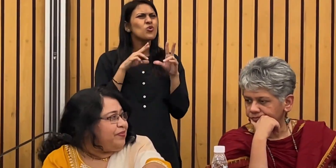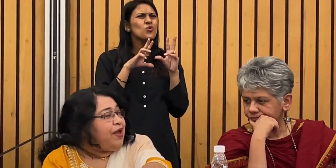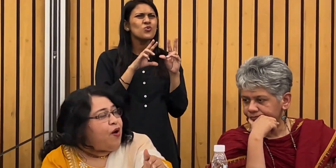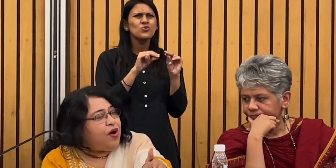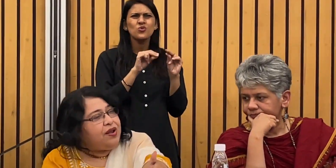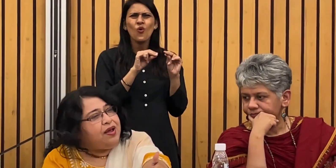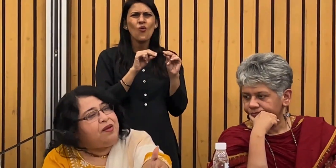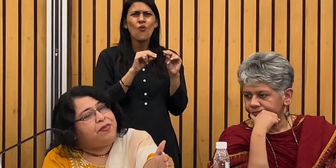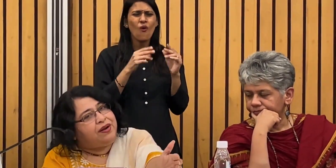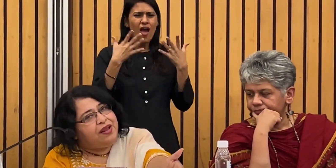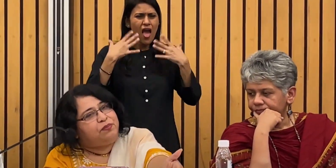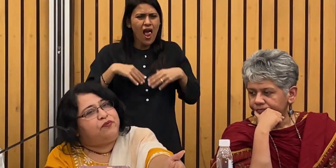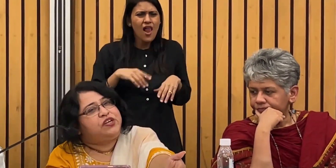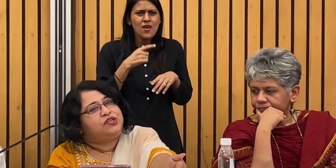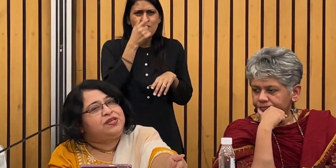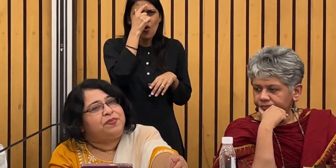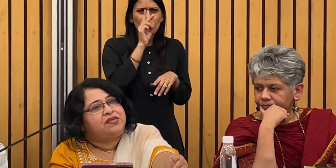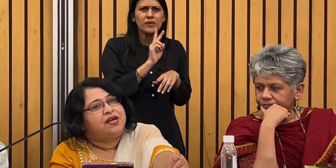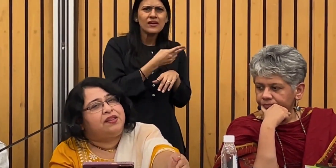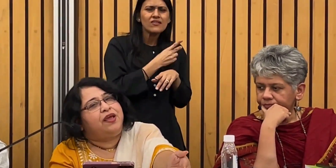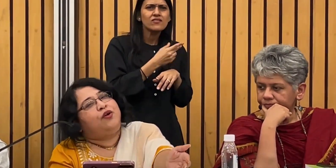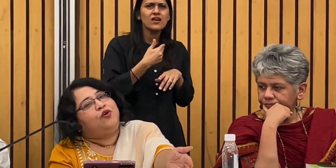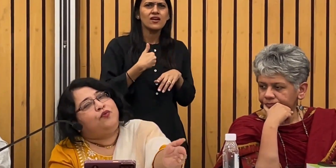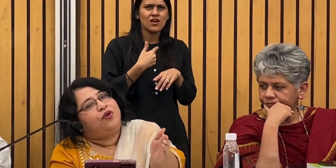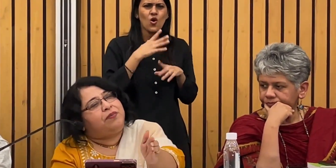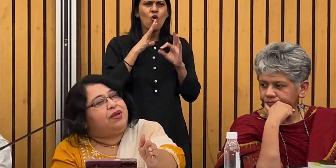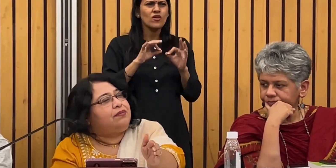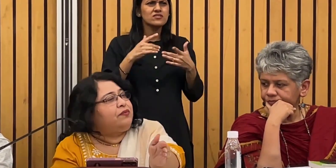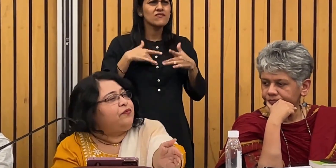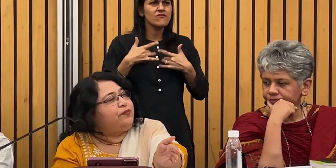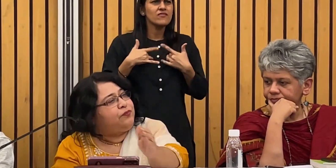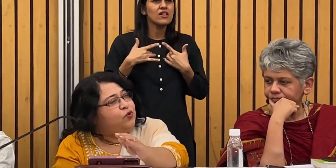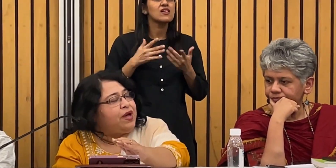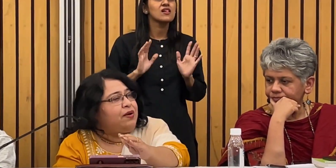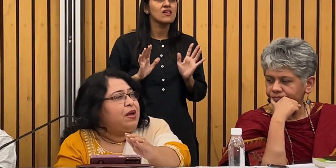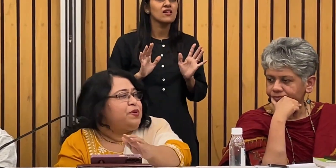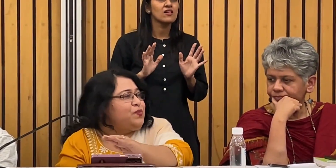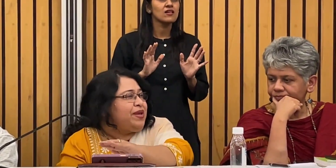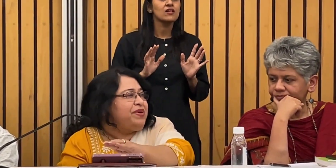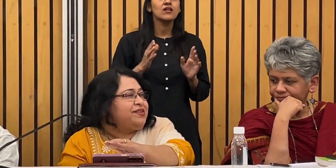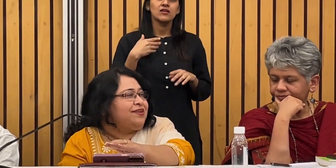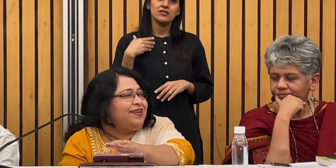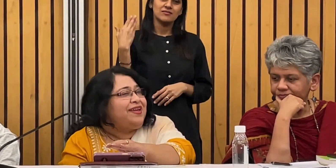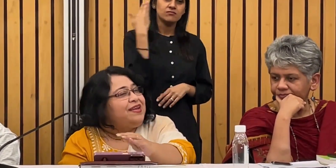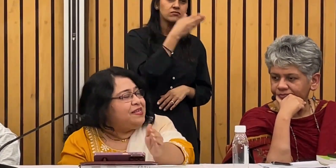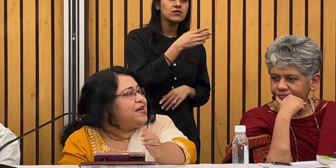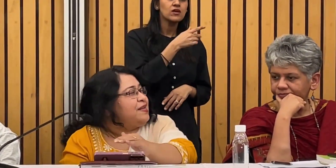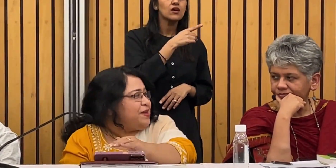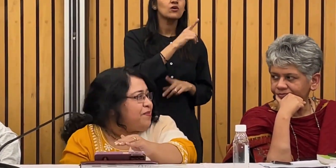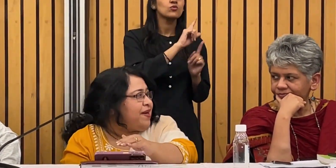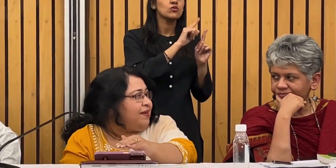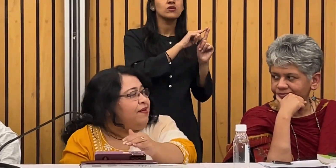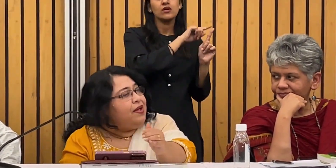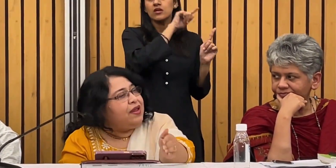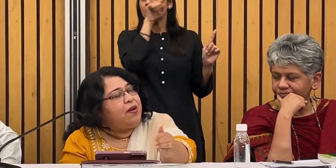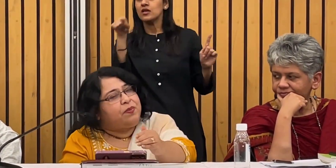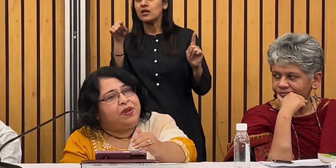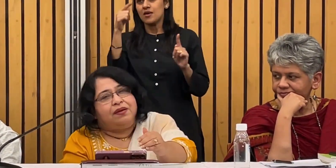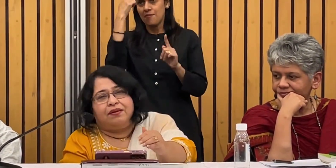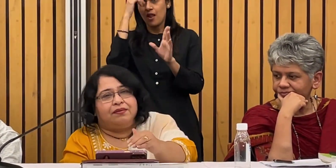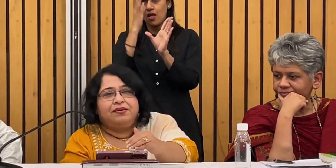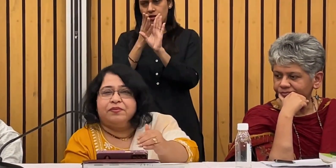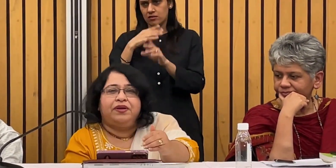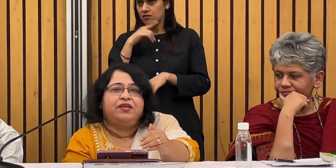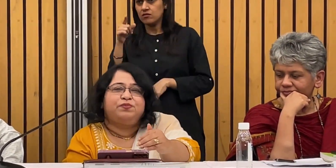था। और अगर हम मेंटल हेल्थ प्रोफेशनल्स के पास जाते हैं तो वो हमें दोबारा वापस वहीं भेज देते हैं जहाँ से हम आए हैं, कि आप